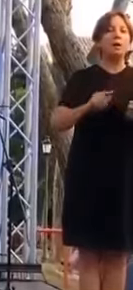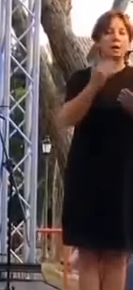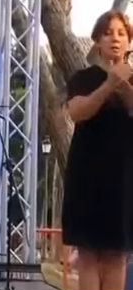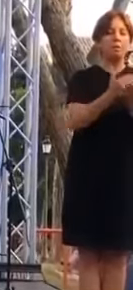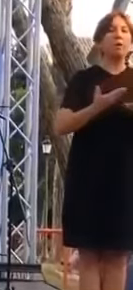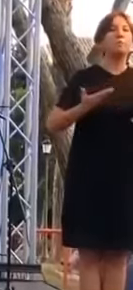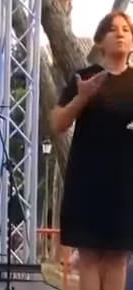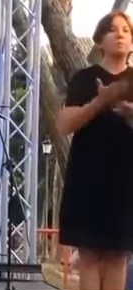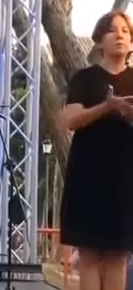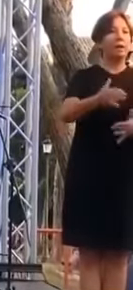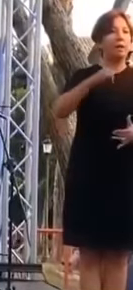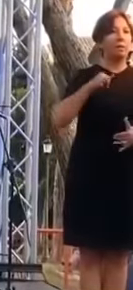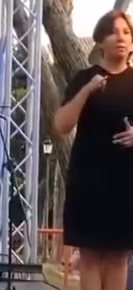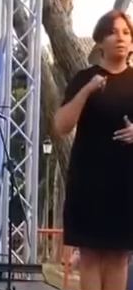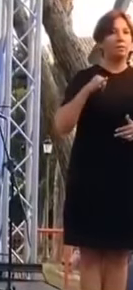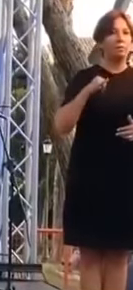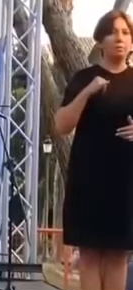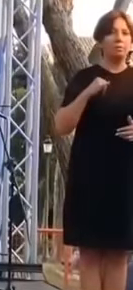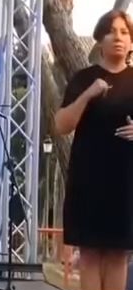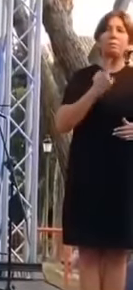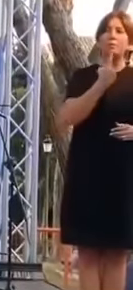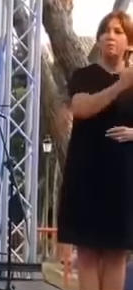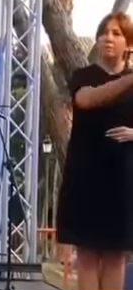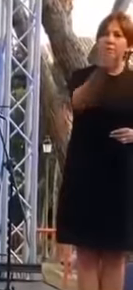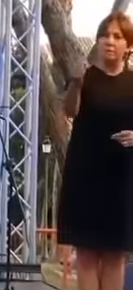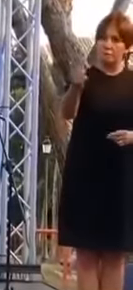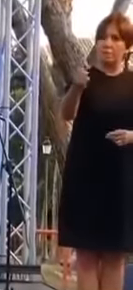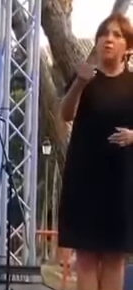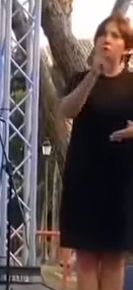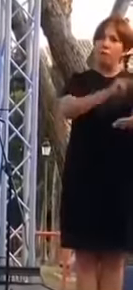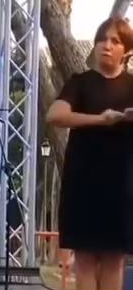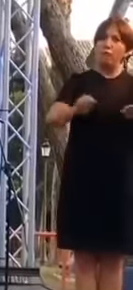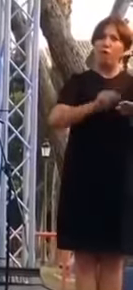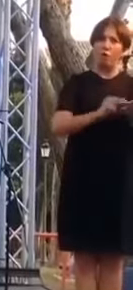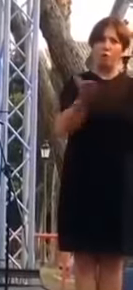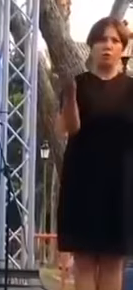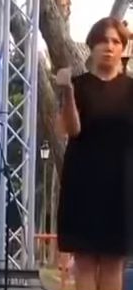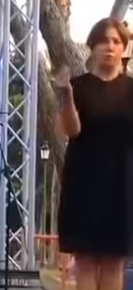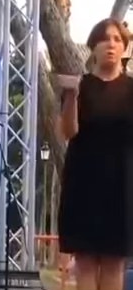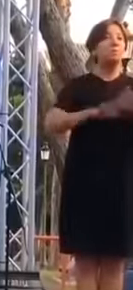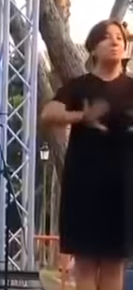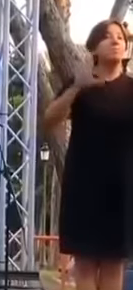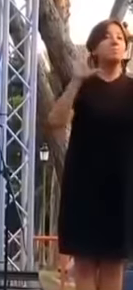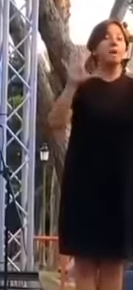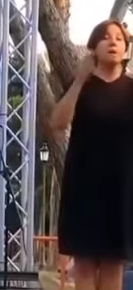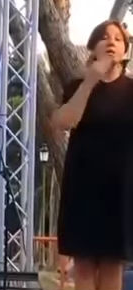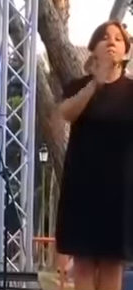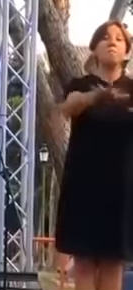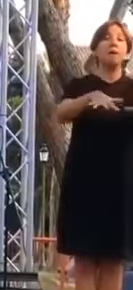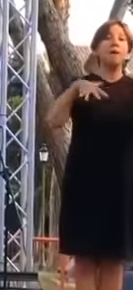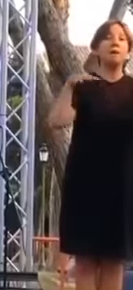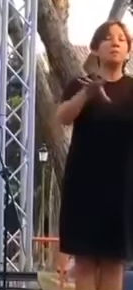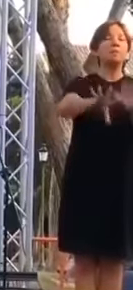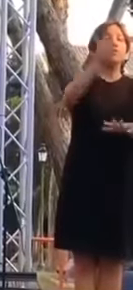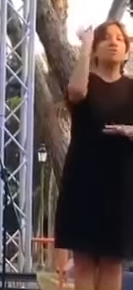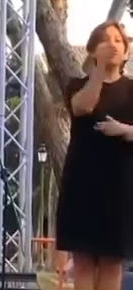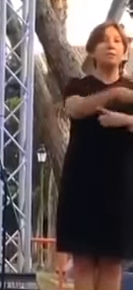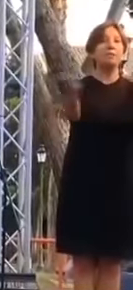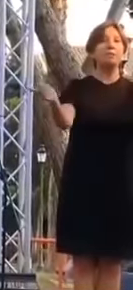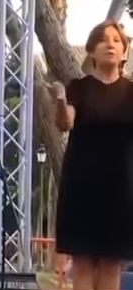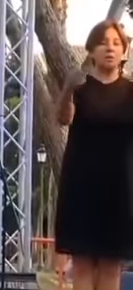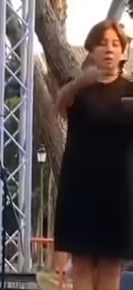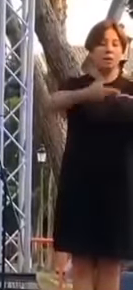il programma. Cioè vi dicono venite a votare, ma i parlamentari l'hanno scelti loro perché